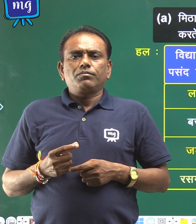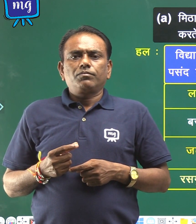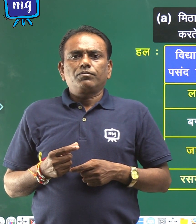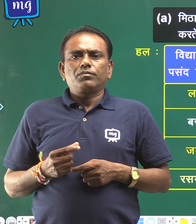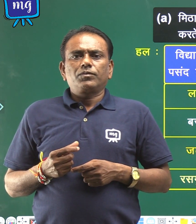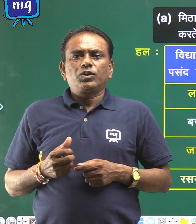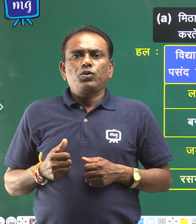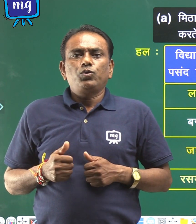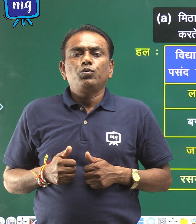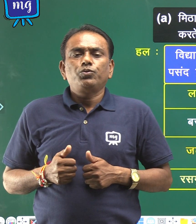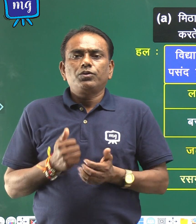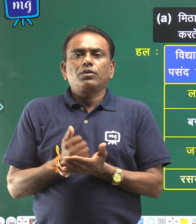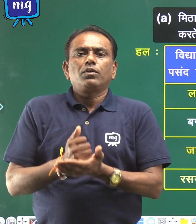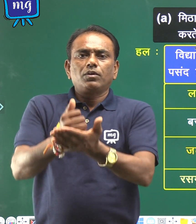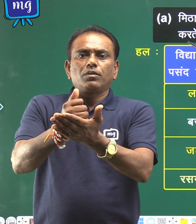प्रयोग